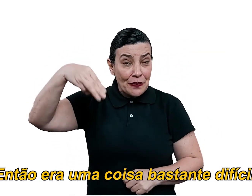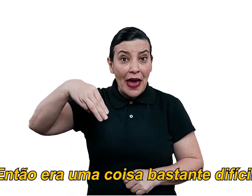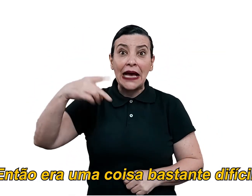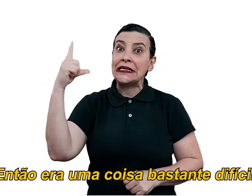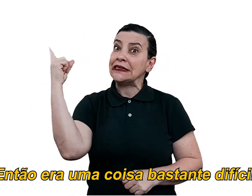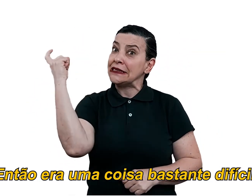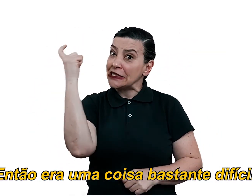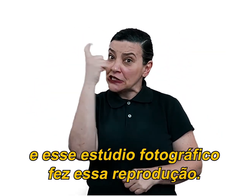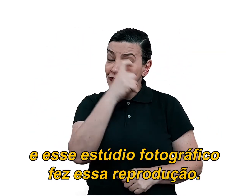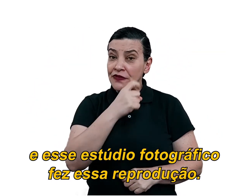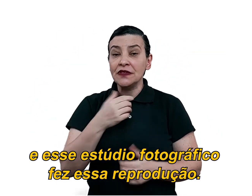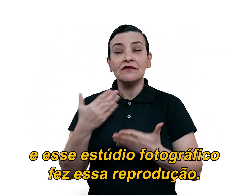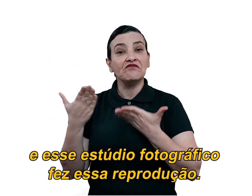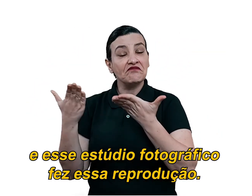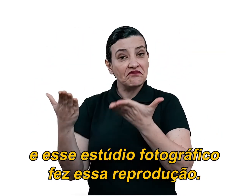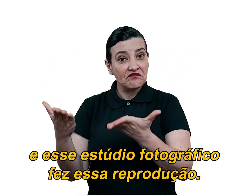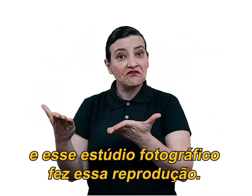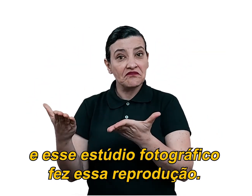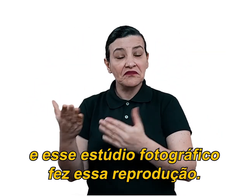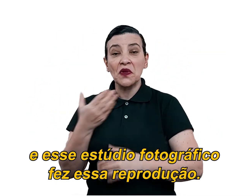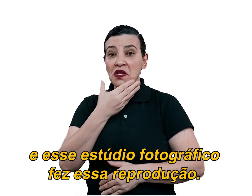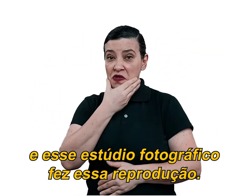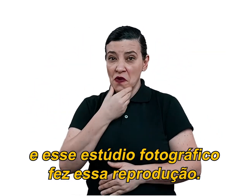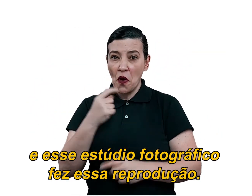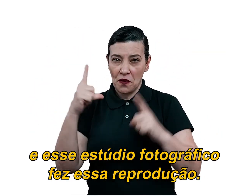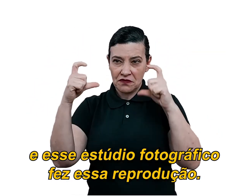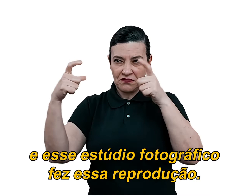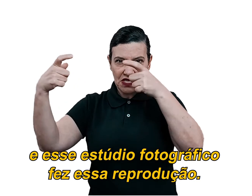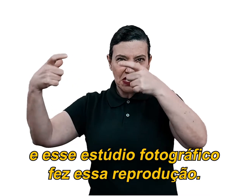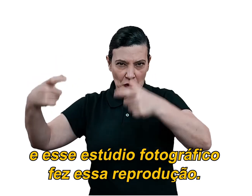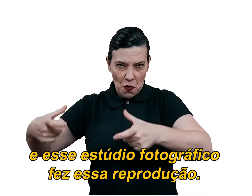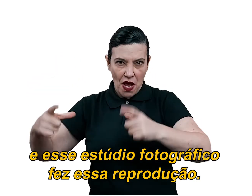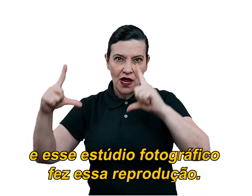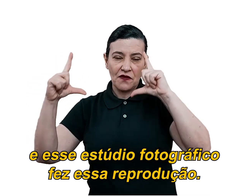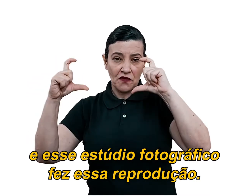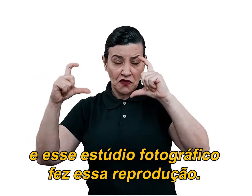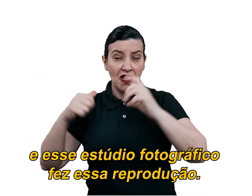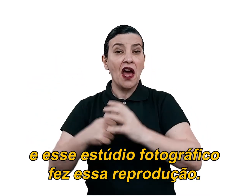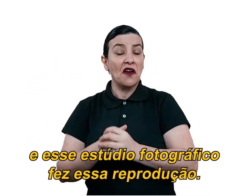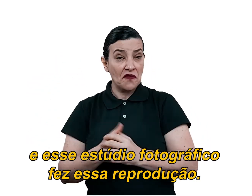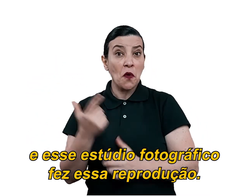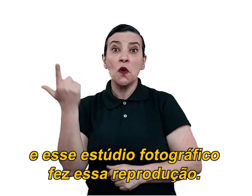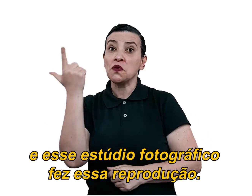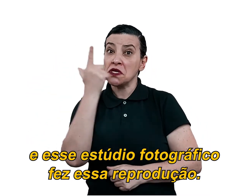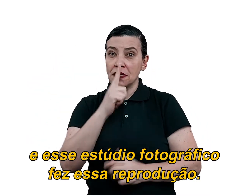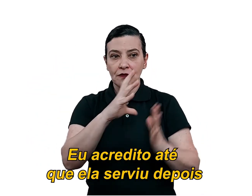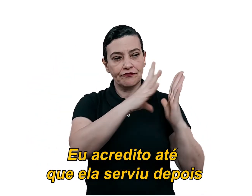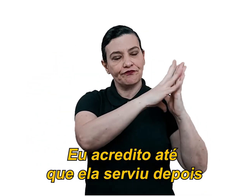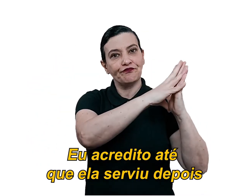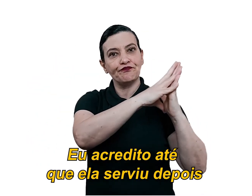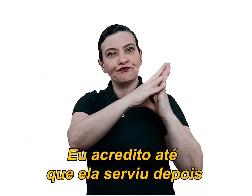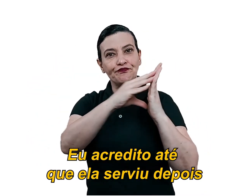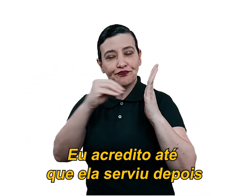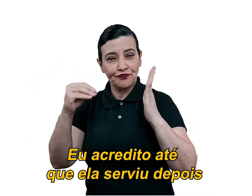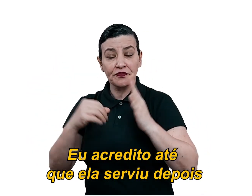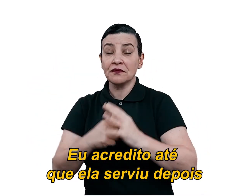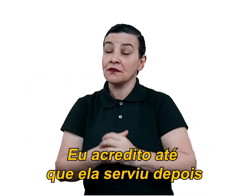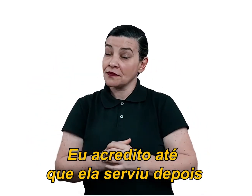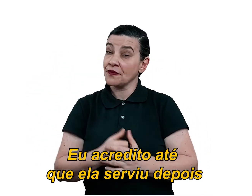bastante difícil, e esse estúdio fotográfico fez essa reprodução. Eu acredito até